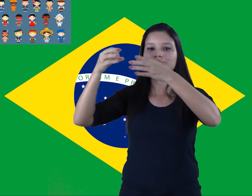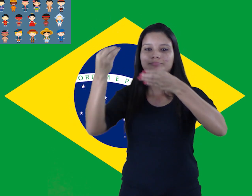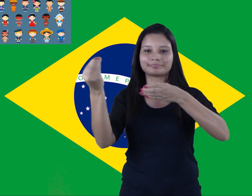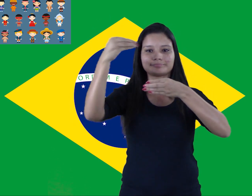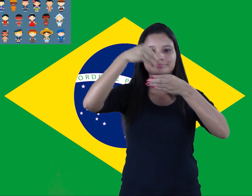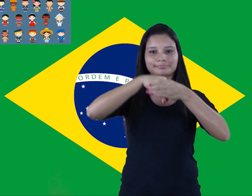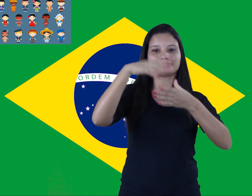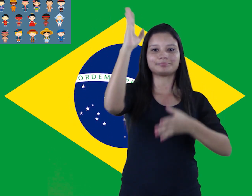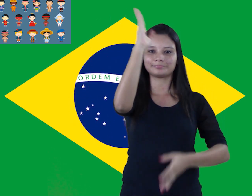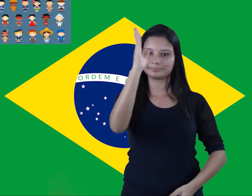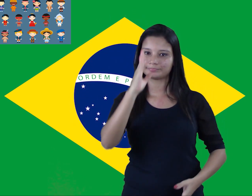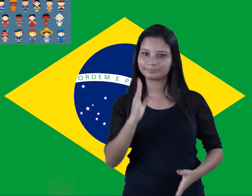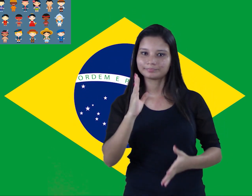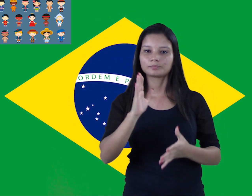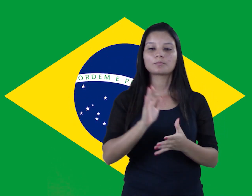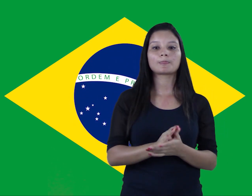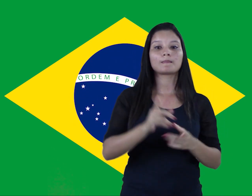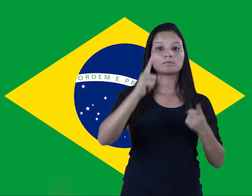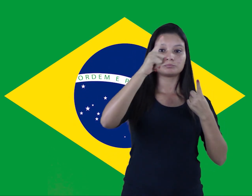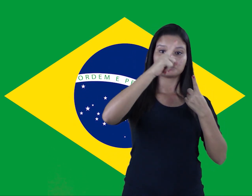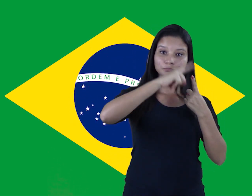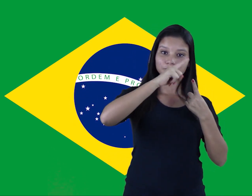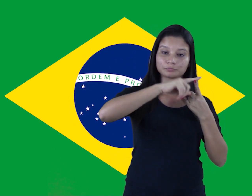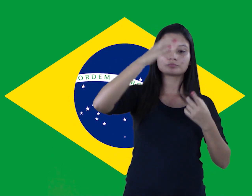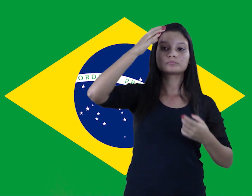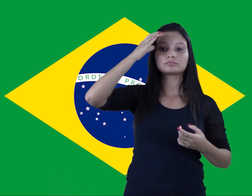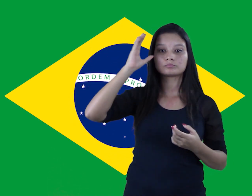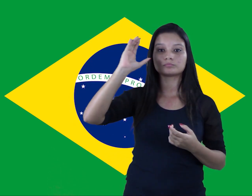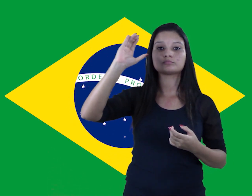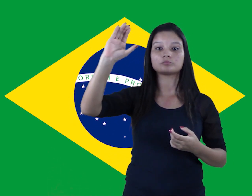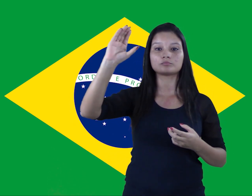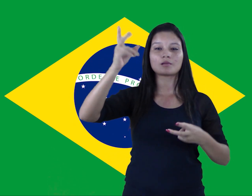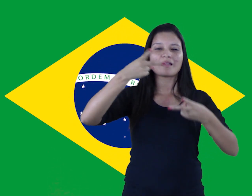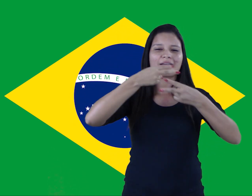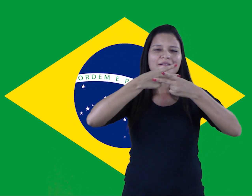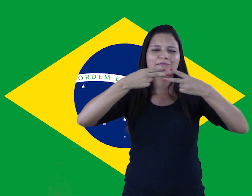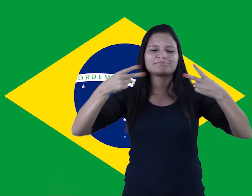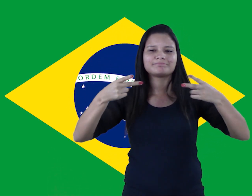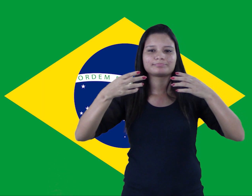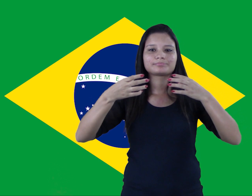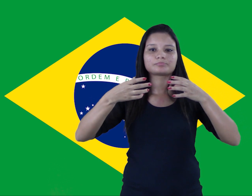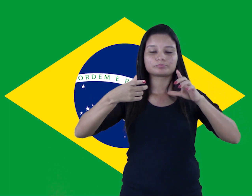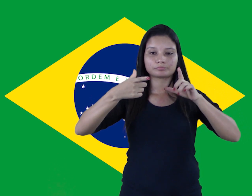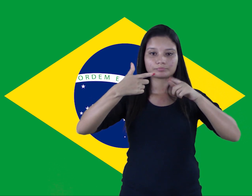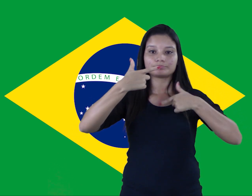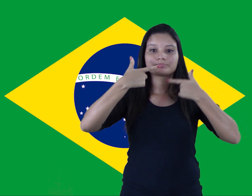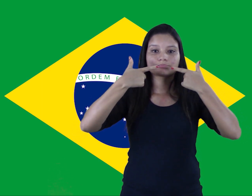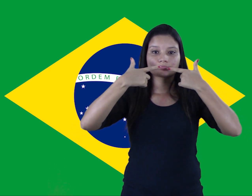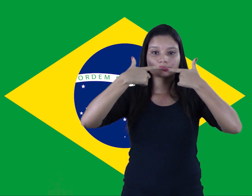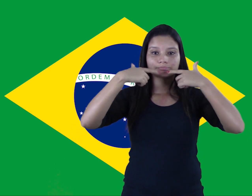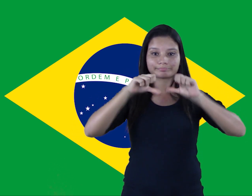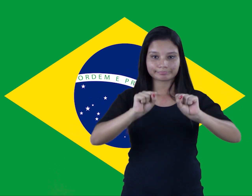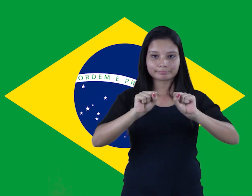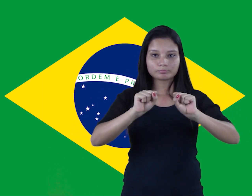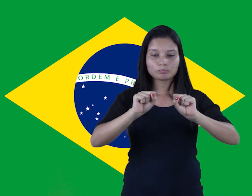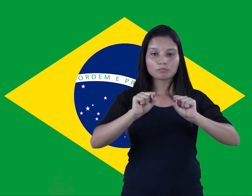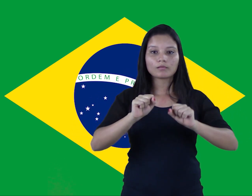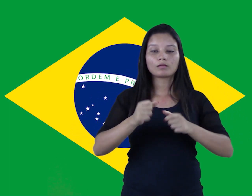de um só país. Essa riqueza cultural garante ao Brasil uma enorme variação linguística,